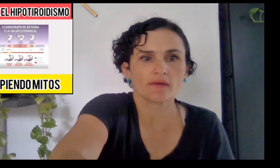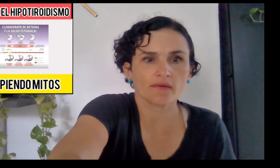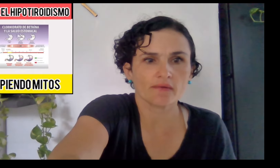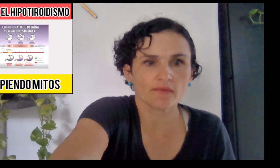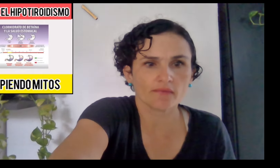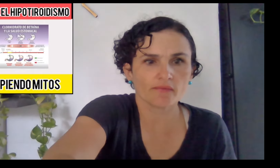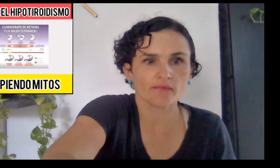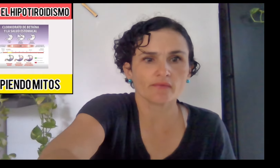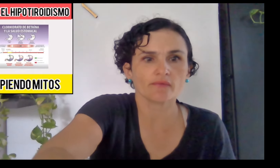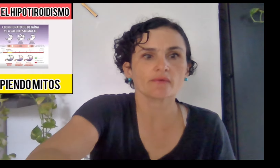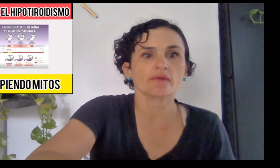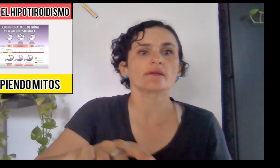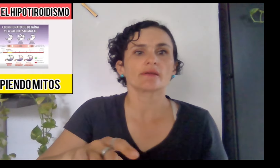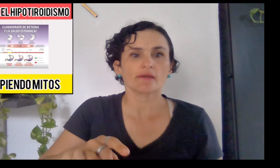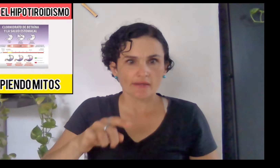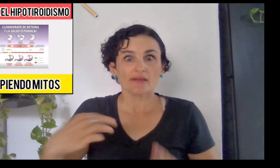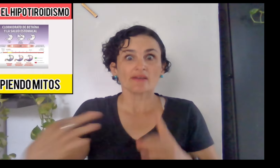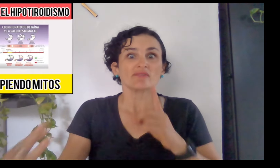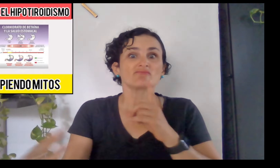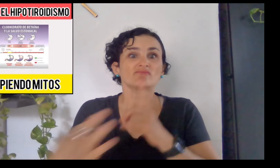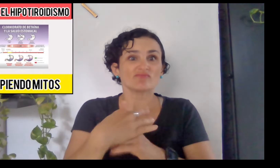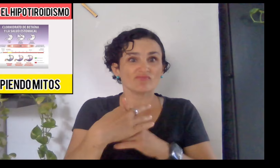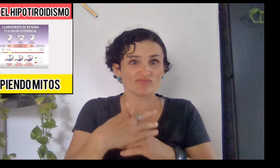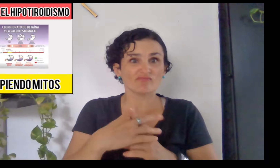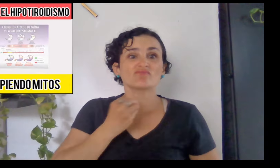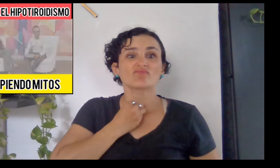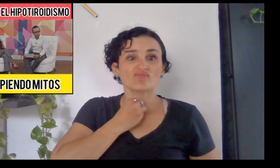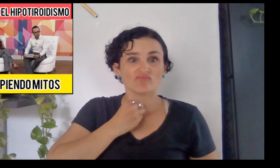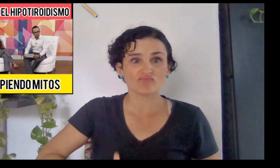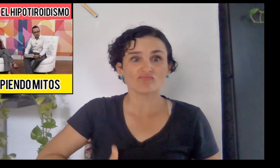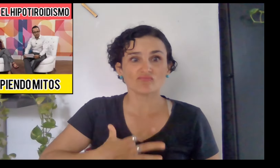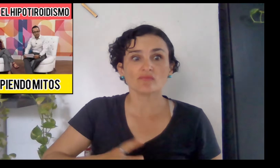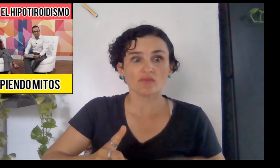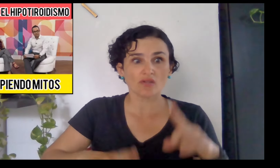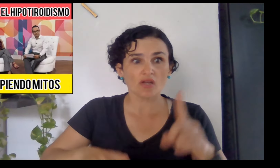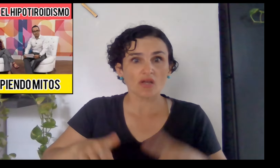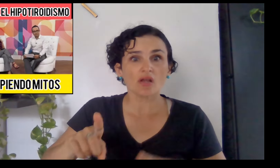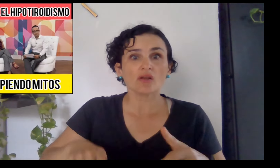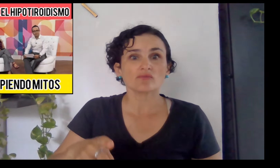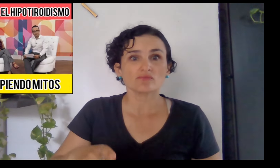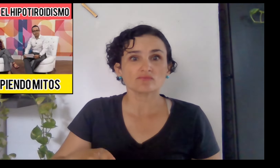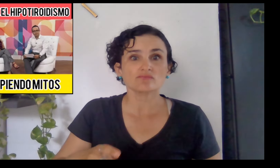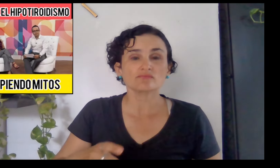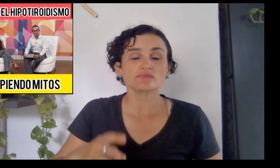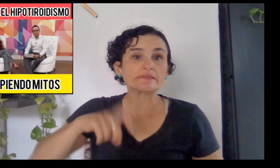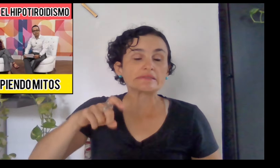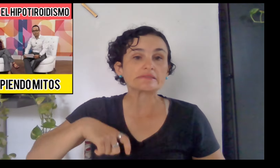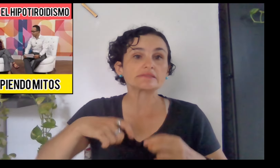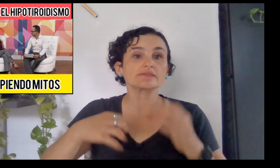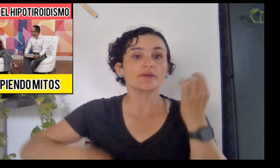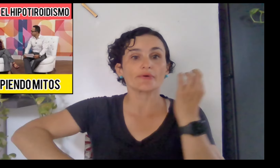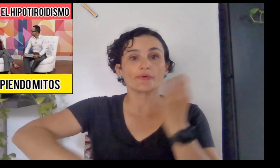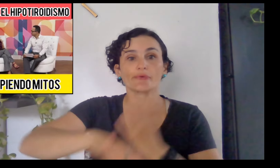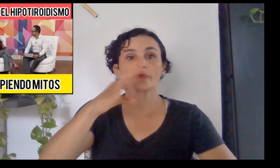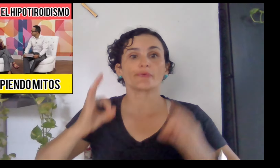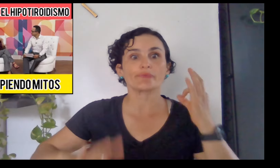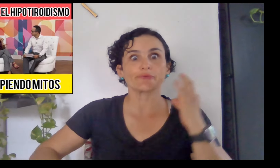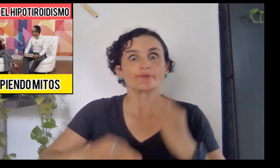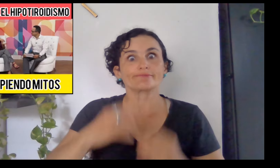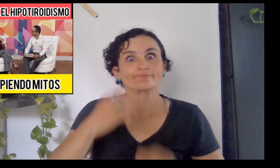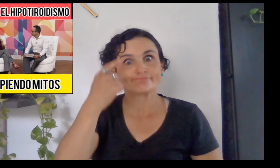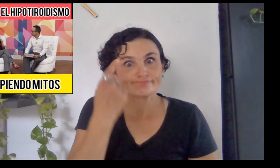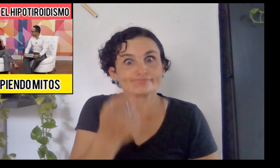tiroides, incluido todas las enzimas que se necesitan para formar hormonas. Y entonces, imagínate esa pobre tiroides a la